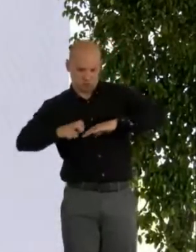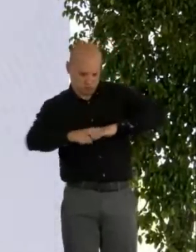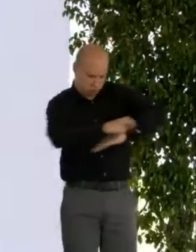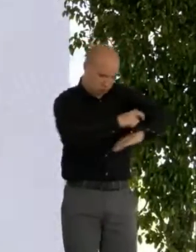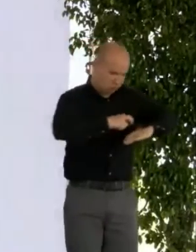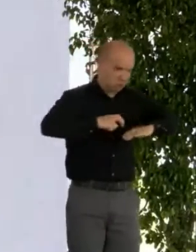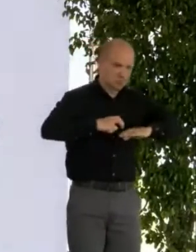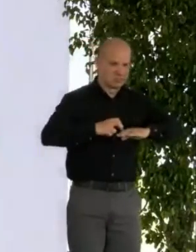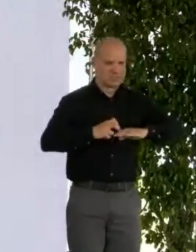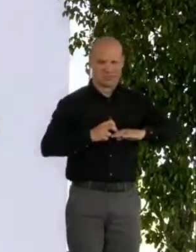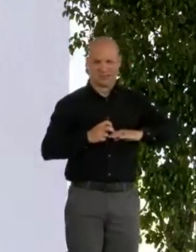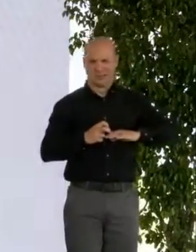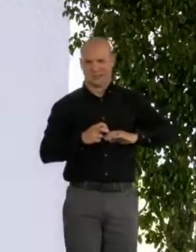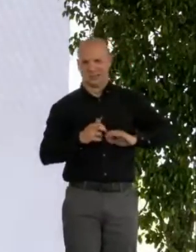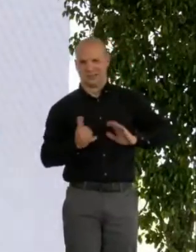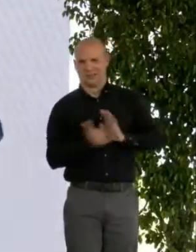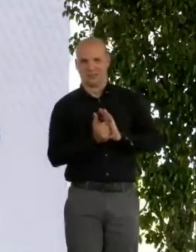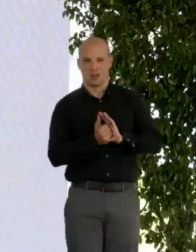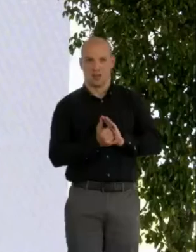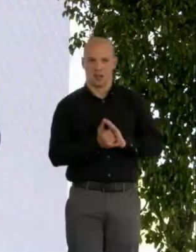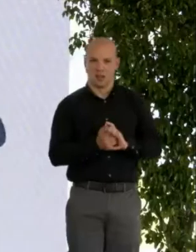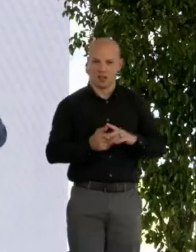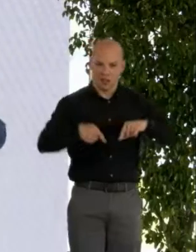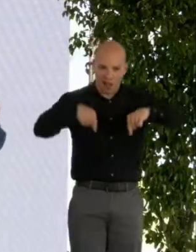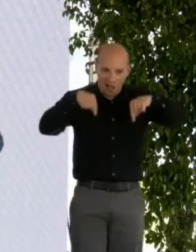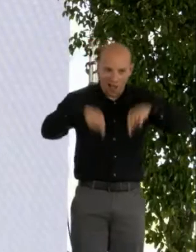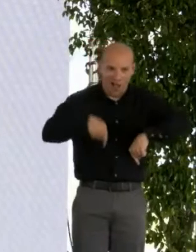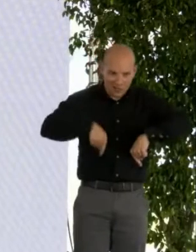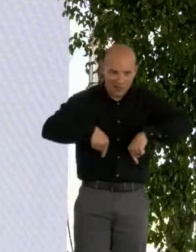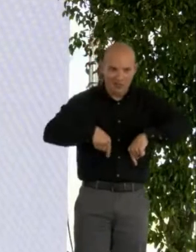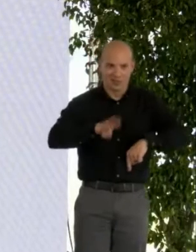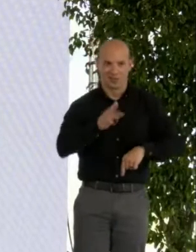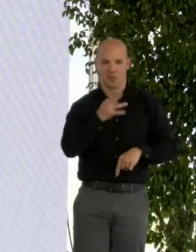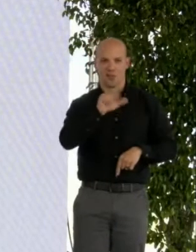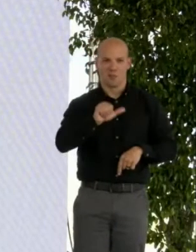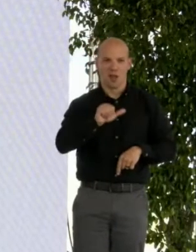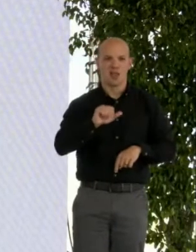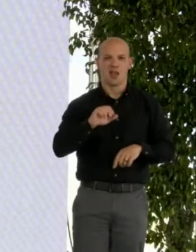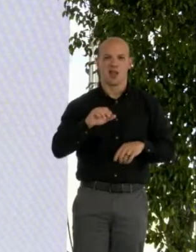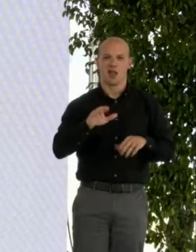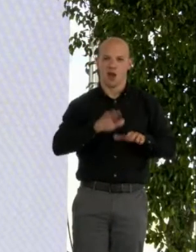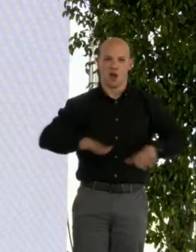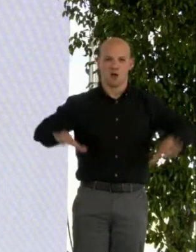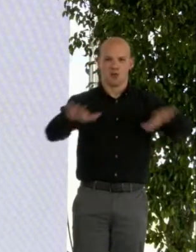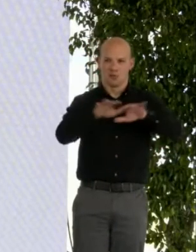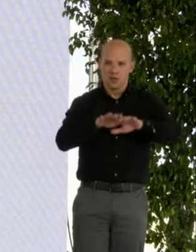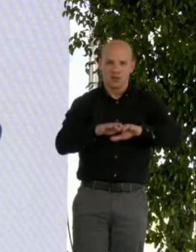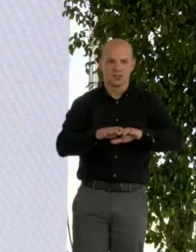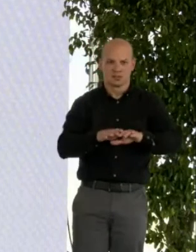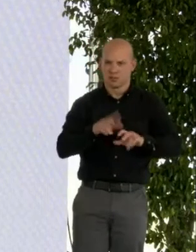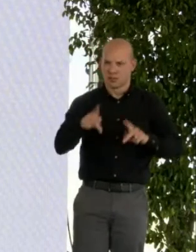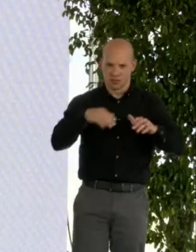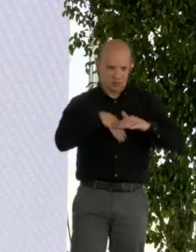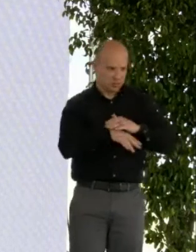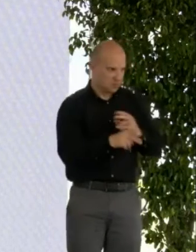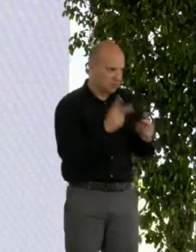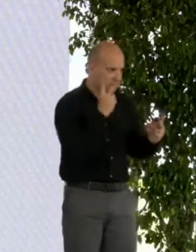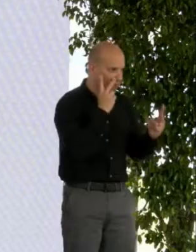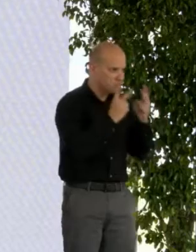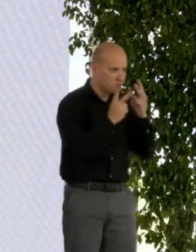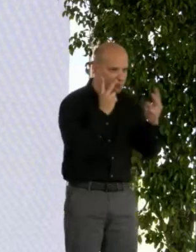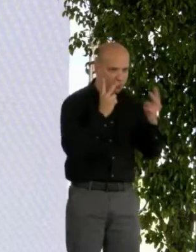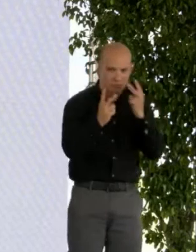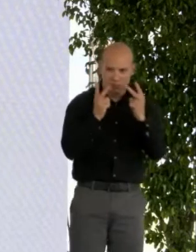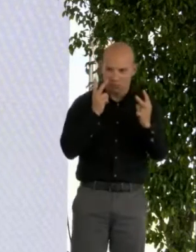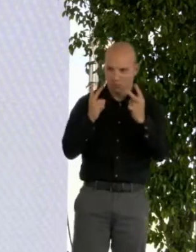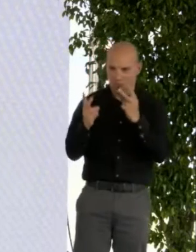Bahía Urbana va a ser el lugar, la puerta al corazón de lo que es Puerto Rico, porque van a poder ver todas las cosas que nos